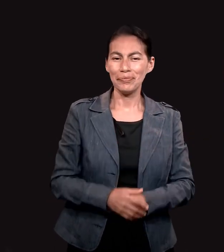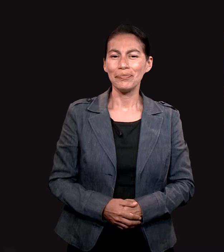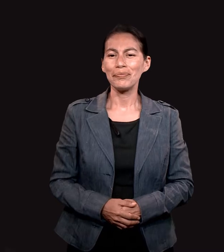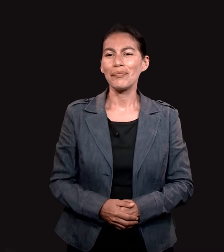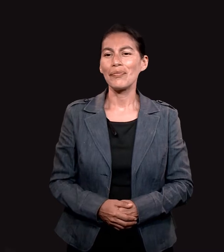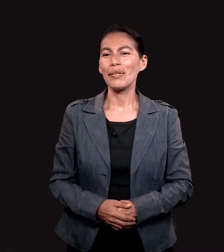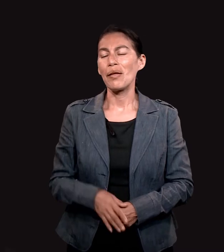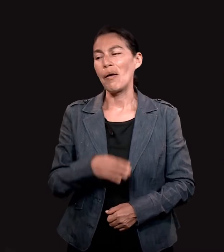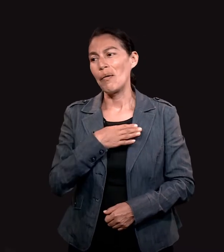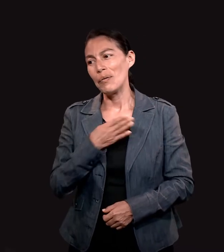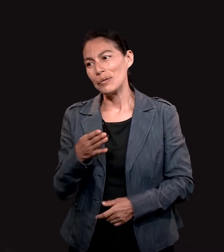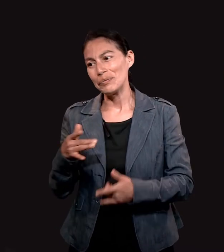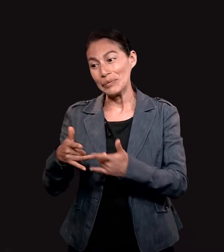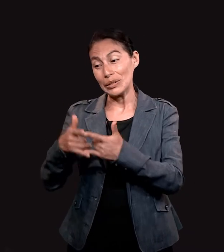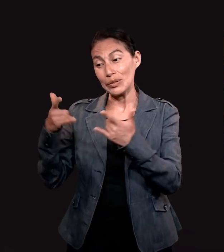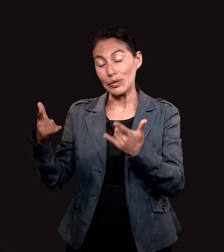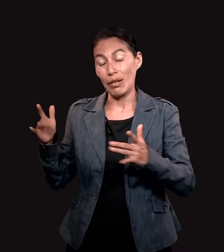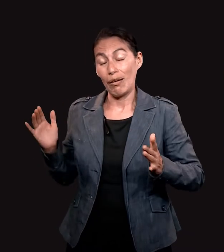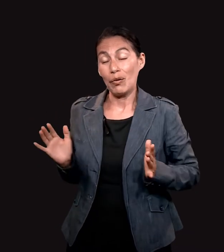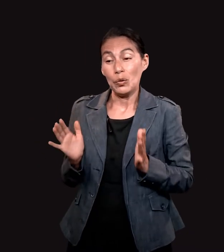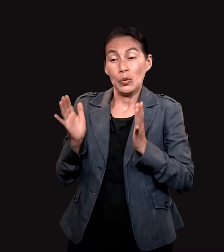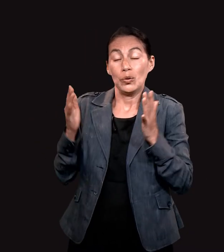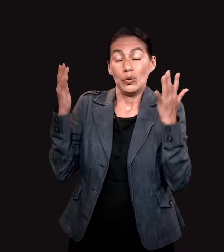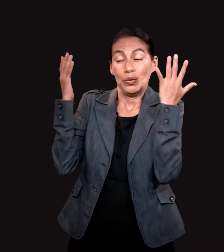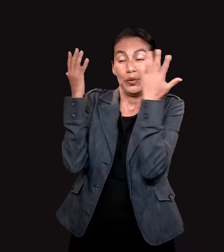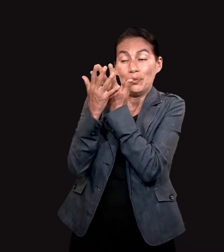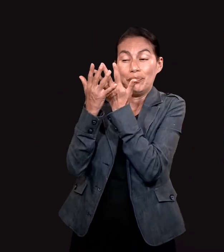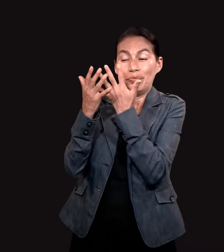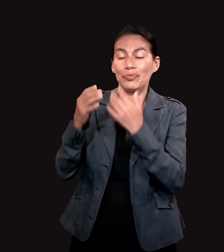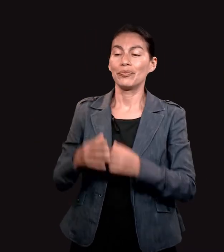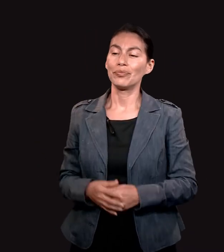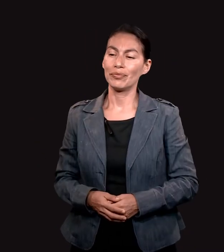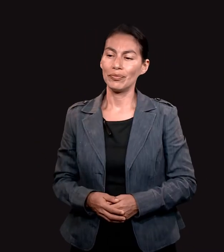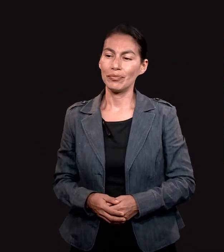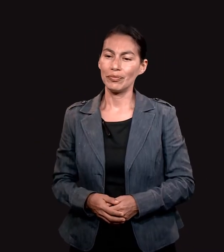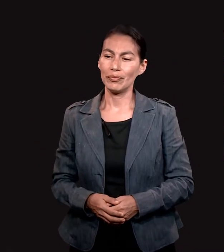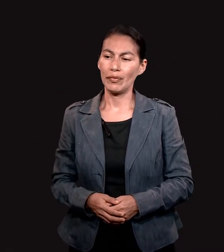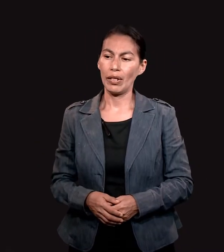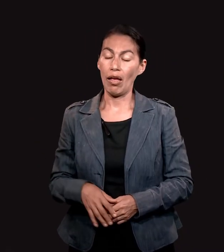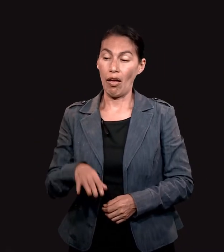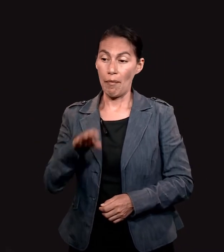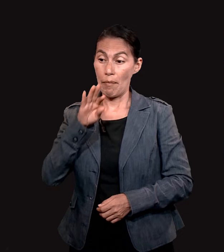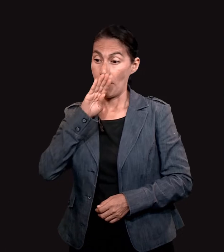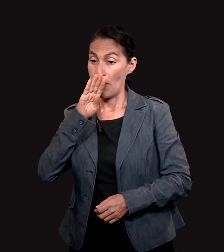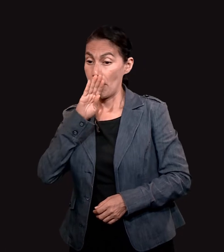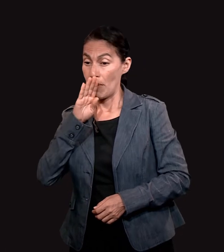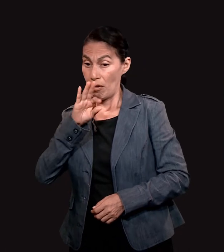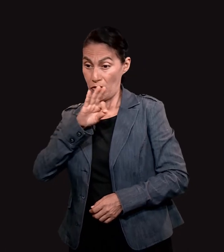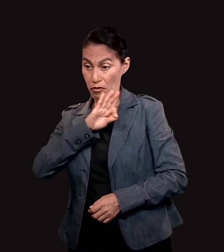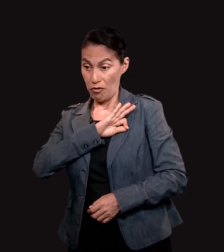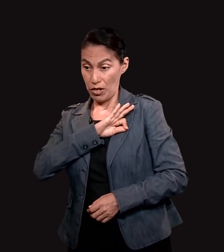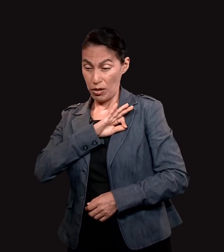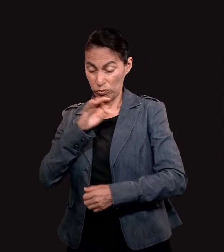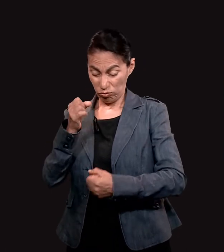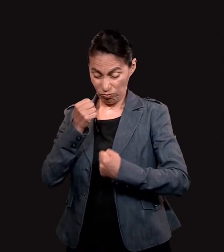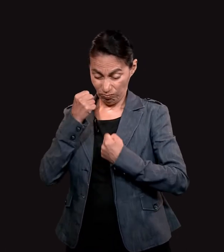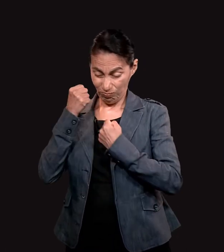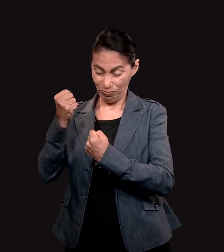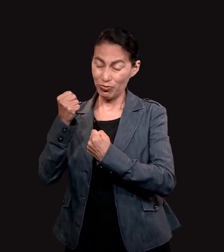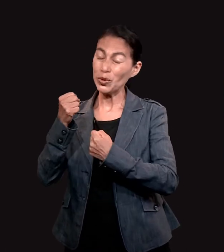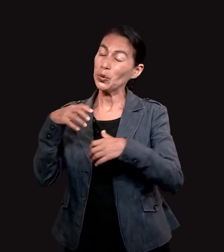Cuéntame. Historia podría decirse que es impactante, porque es basada en la fe de mi mamá. Mi